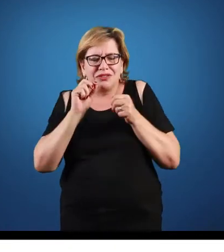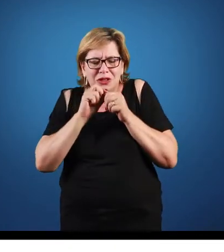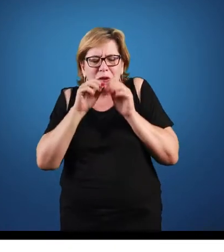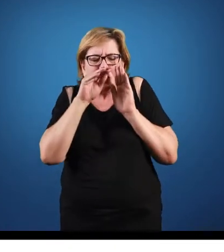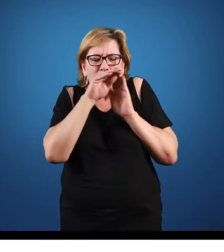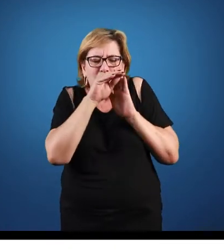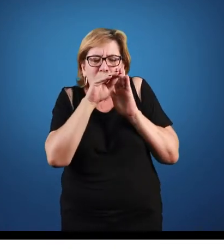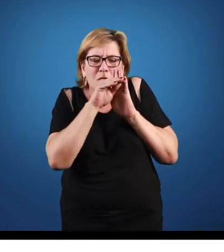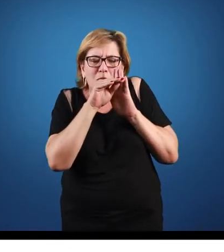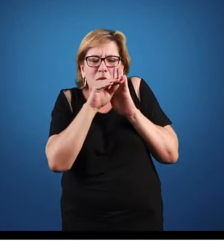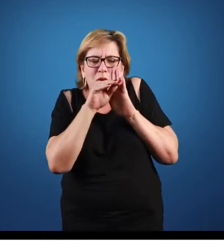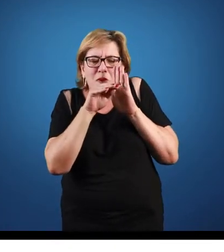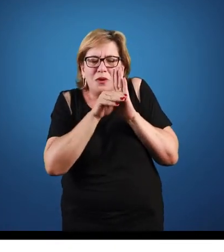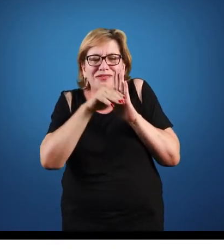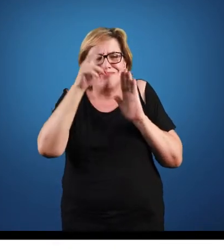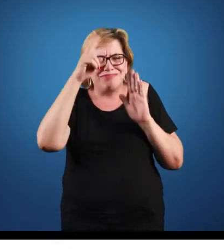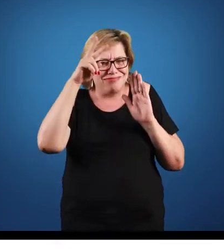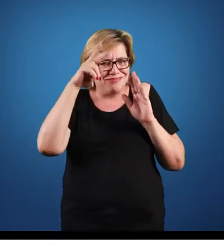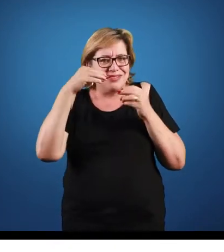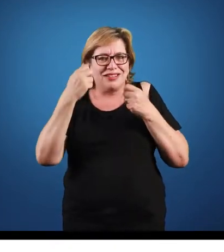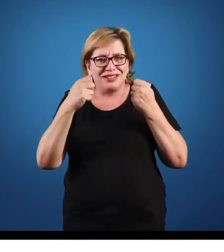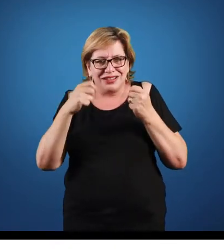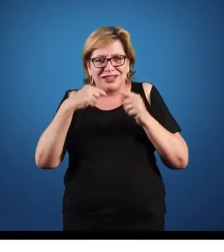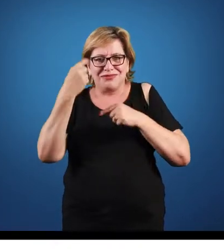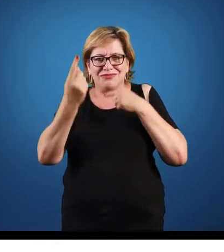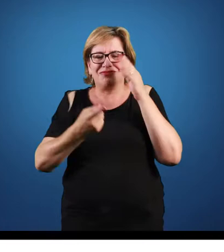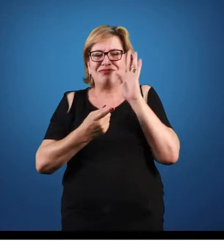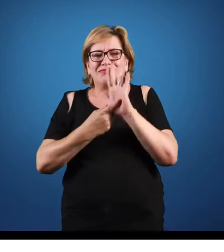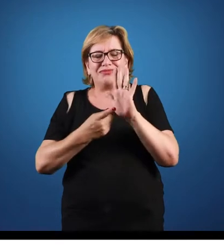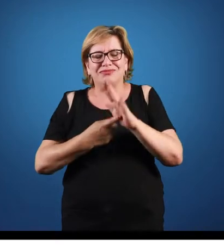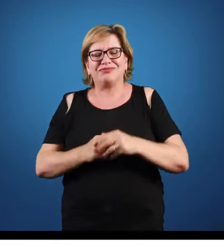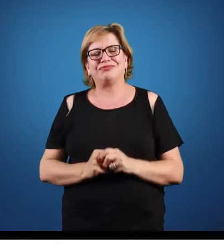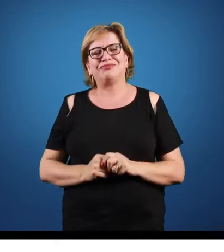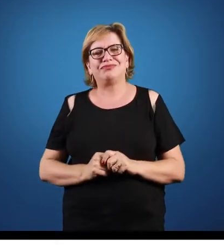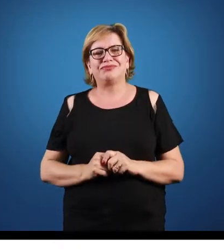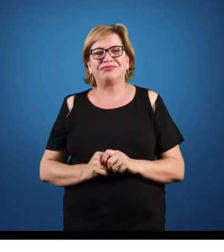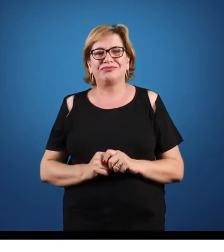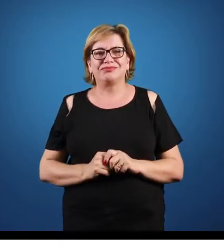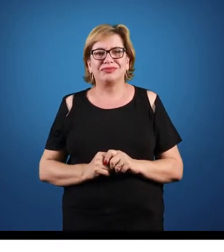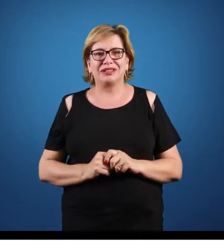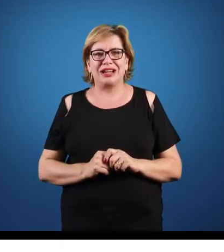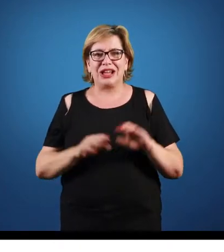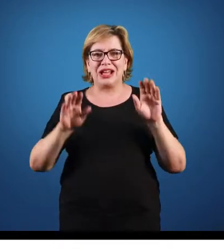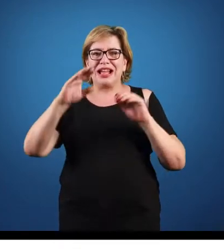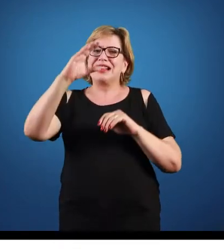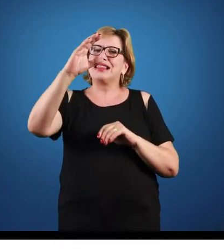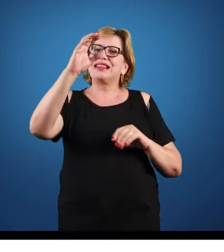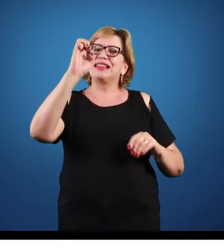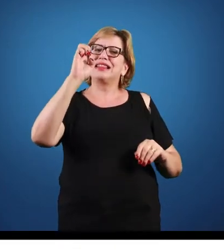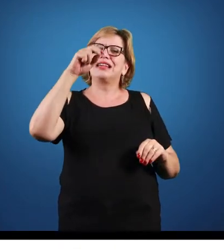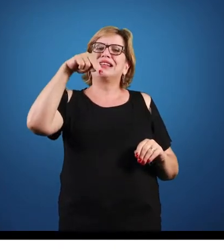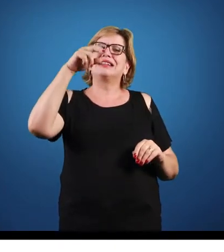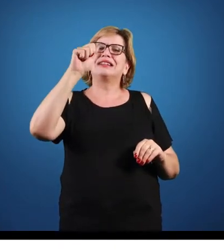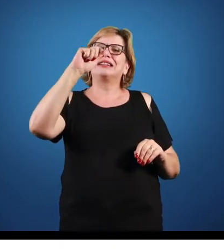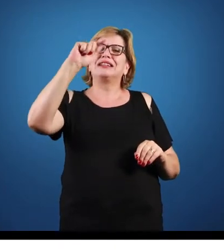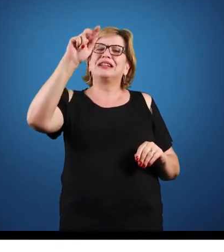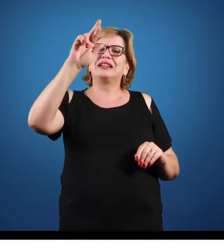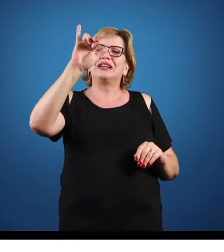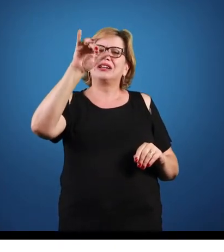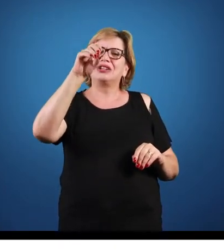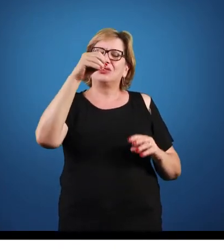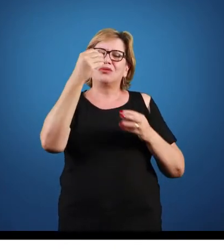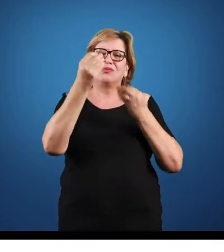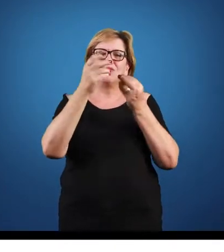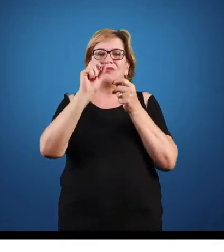um roteirinho tem que ter uma história tem que ter sentido pra coisa a gente vai falar disso também é o cenário que vocês podem fazer como você pode montar um cenário